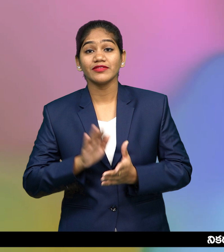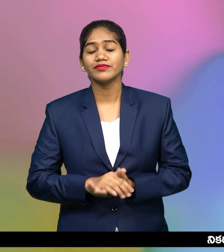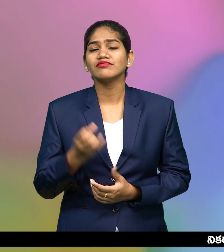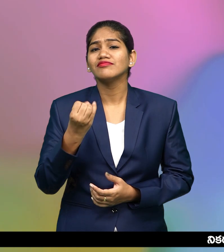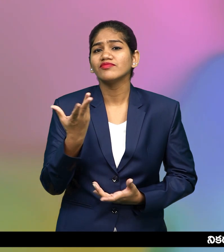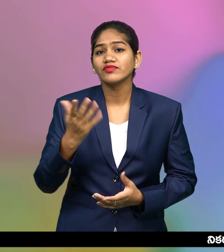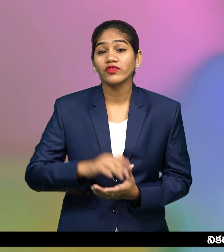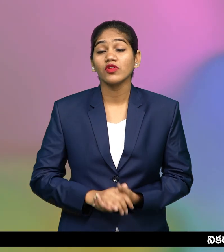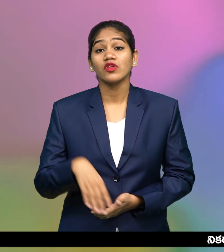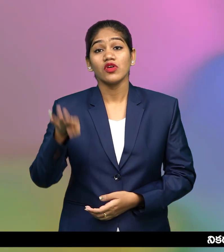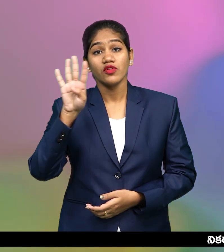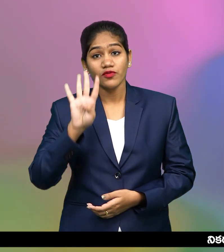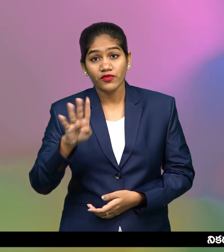నికర లభ్యత 2018లో